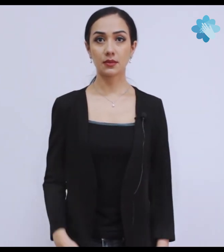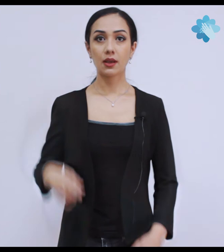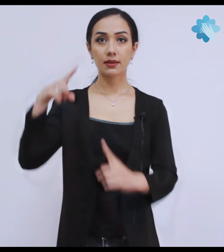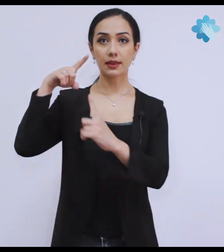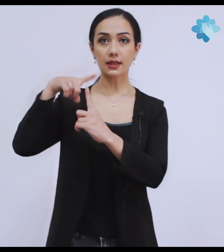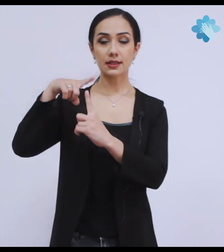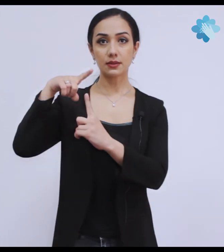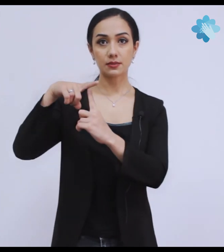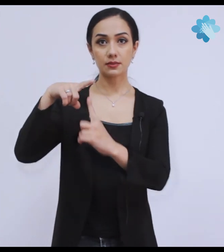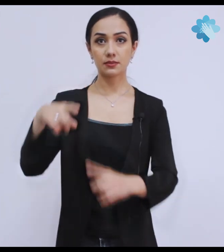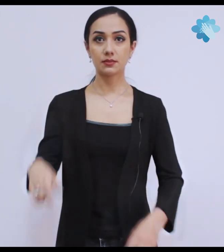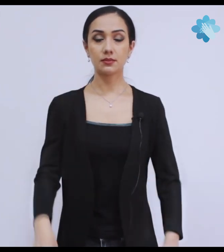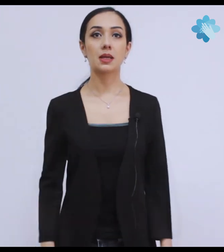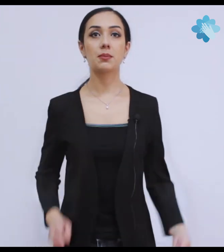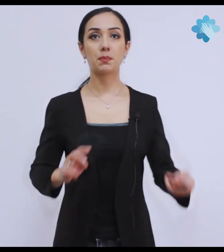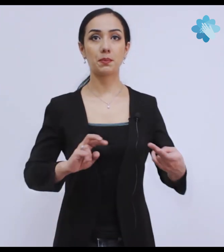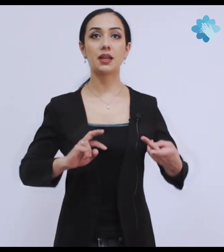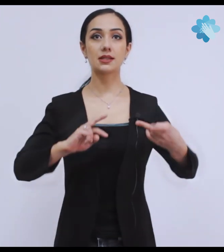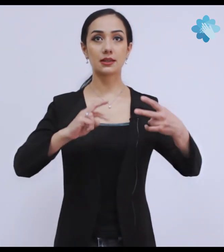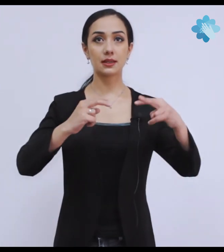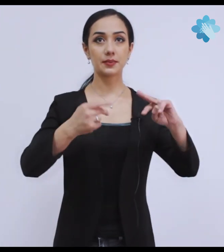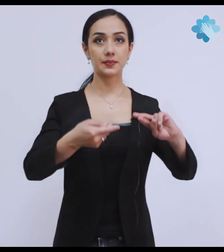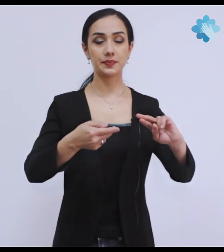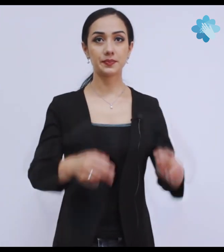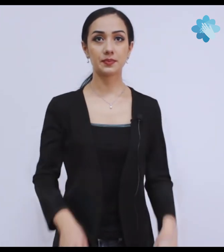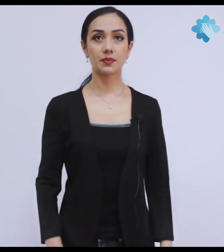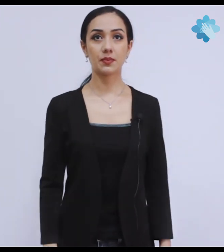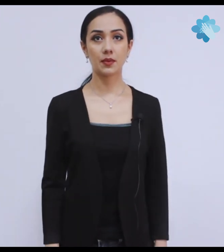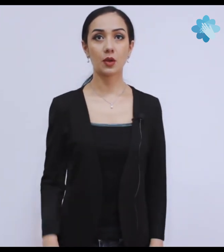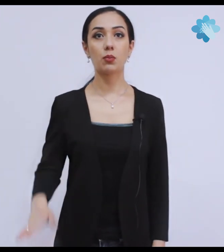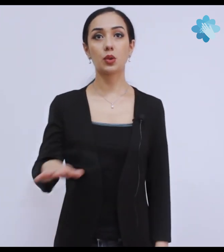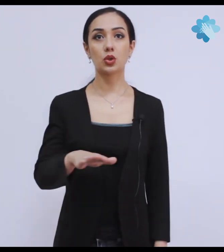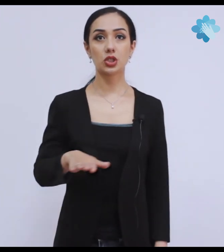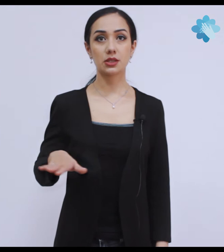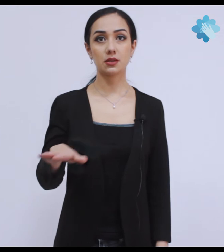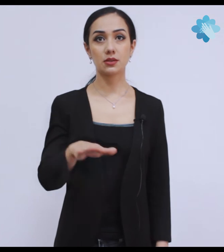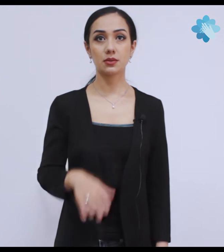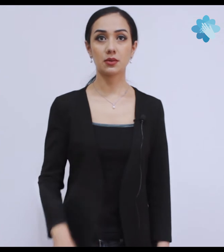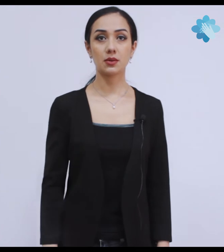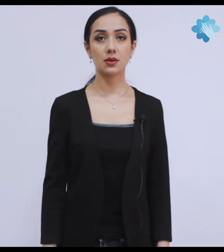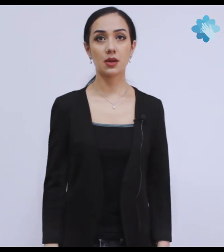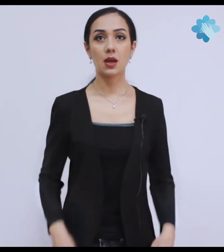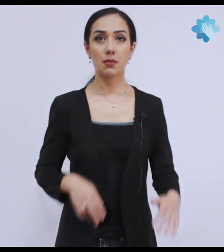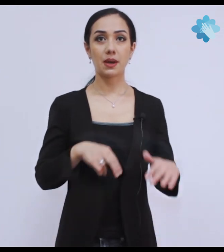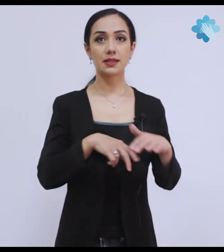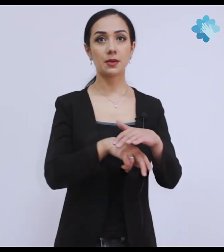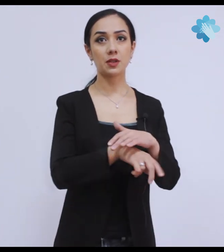такси пересадка площадь подземный